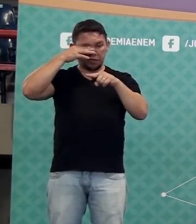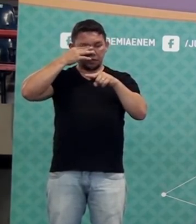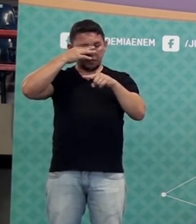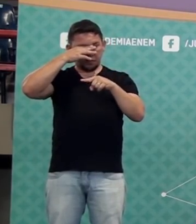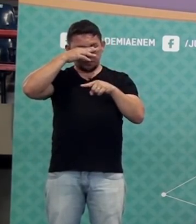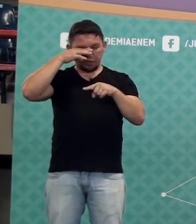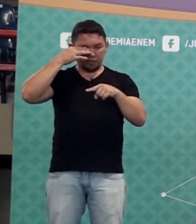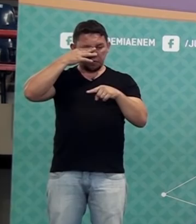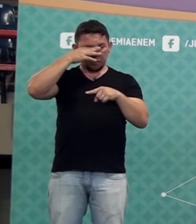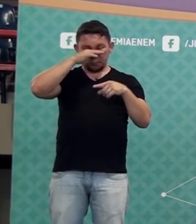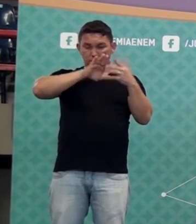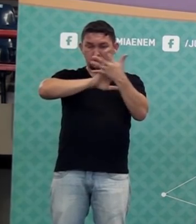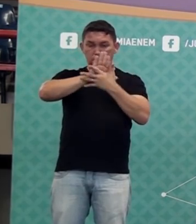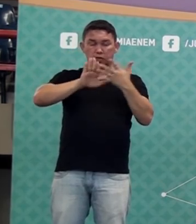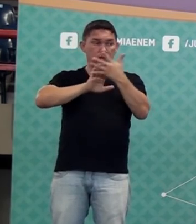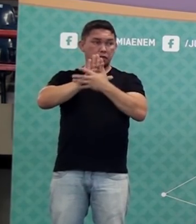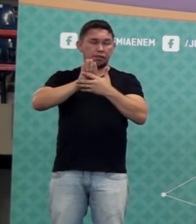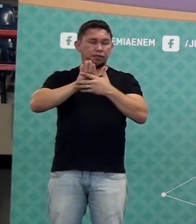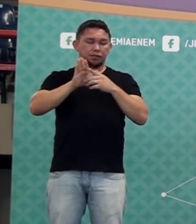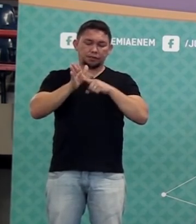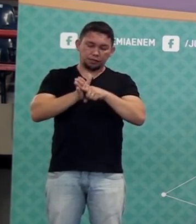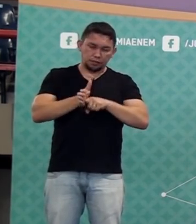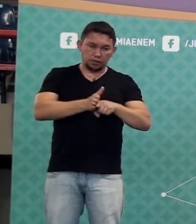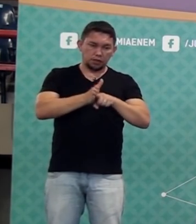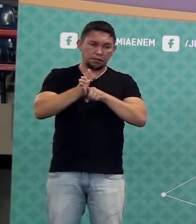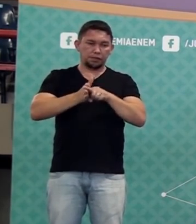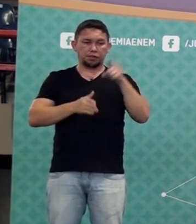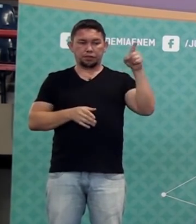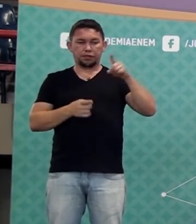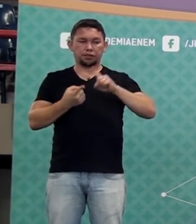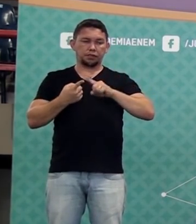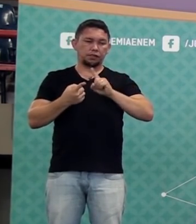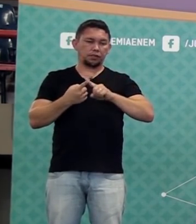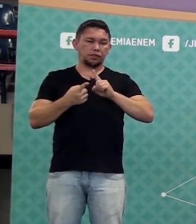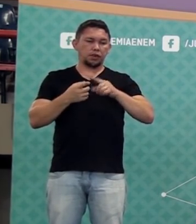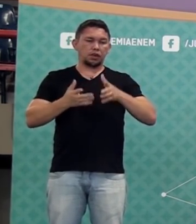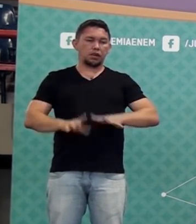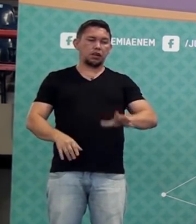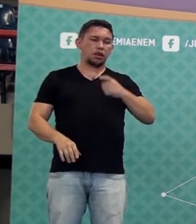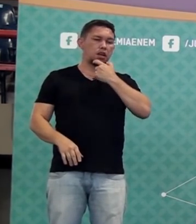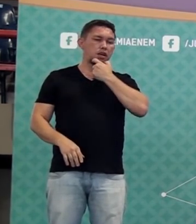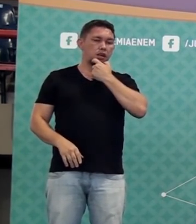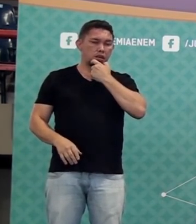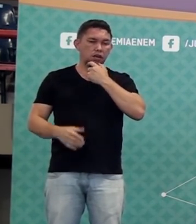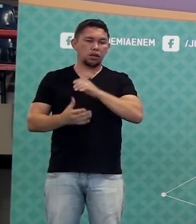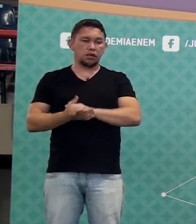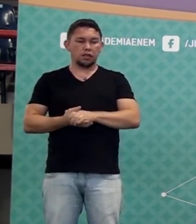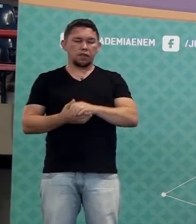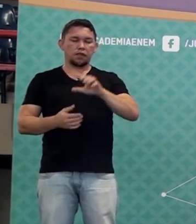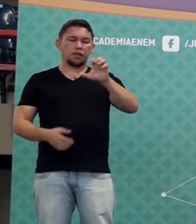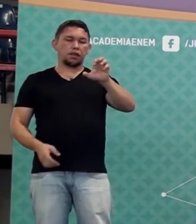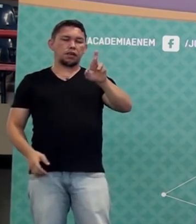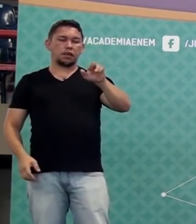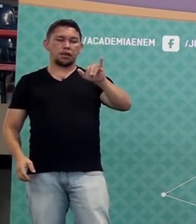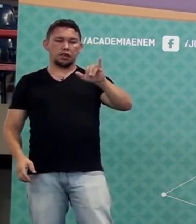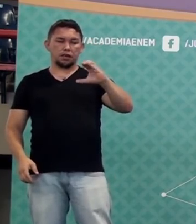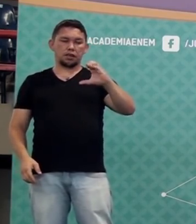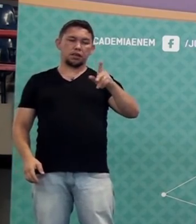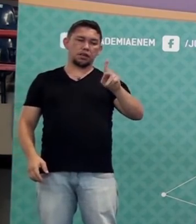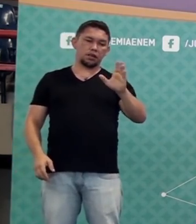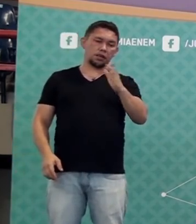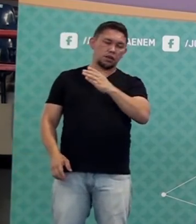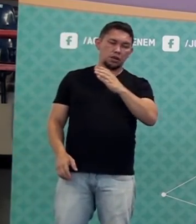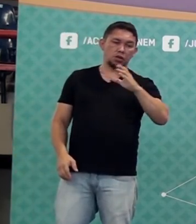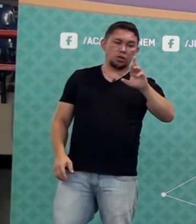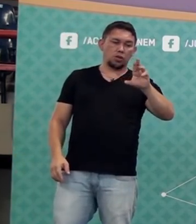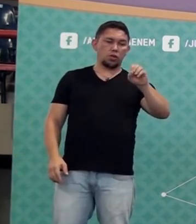textos desse camarada, desse historiador inglês, nas provas do Enem, é o Eric Hobsbawm. Vamos ler o texto do Eric